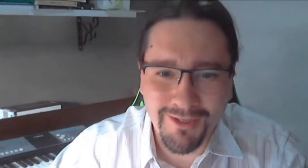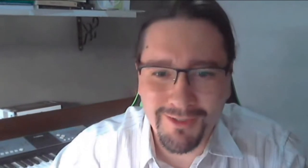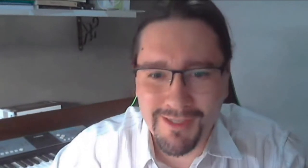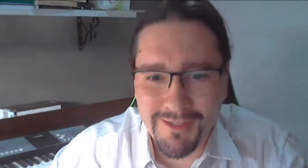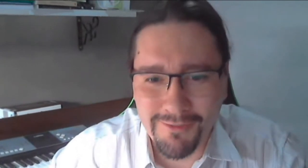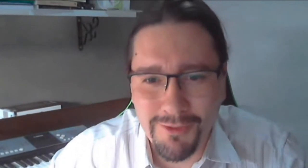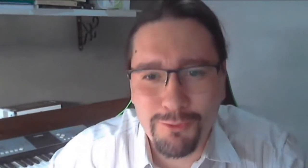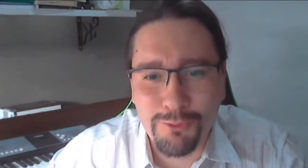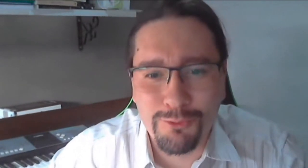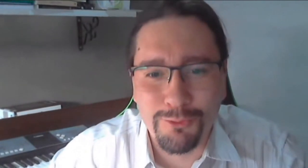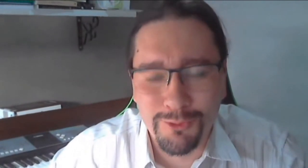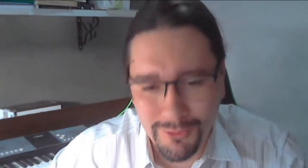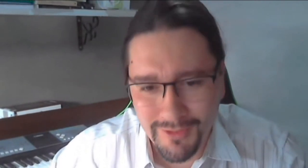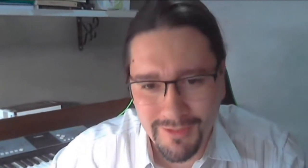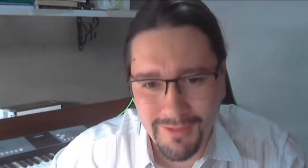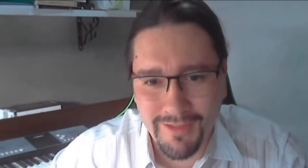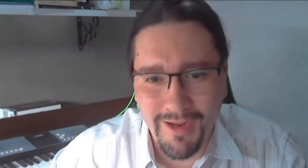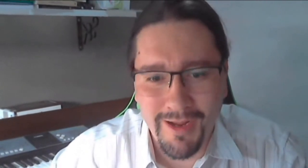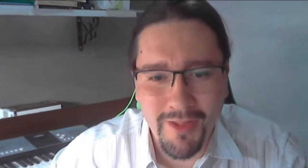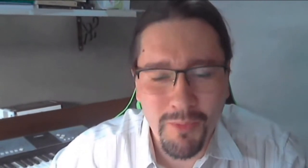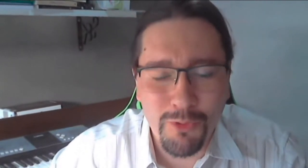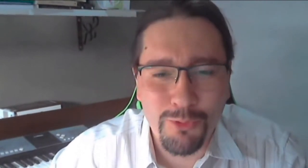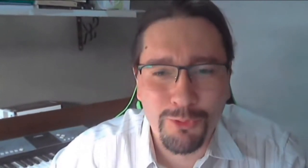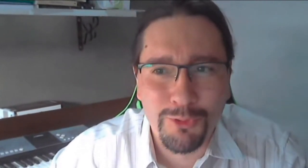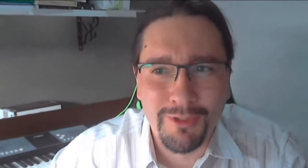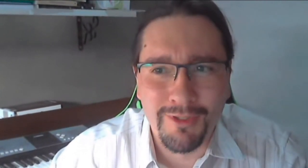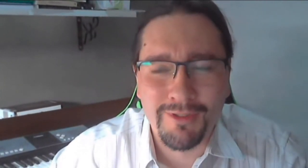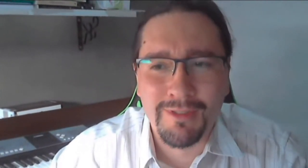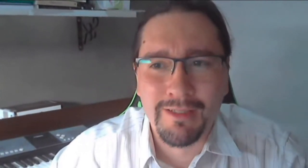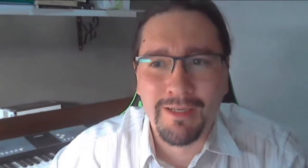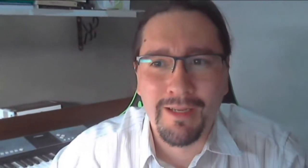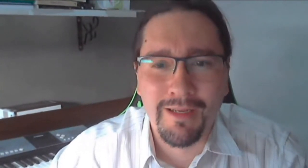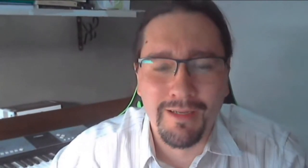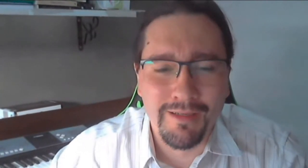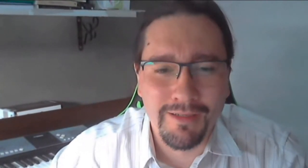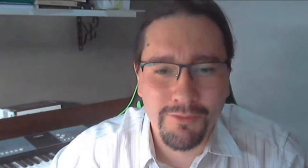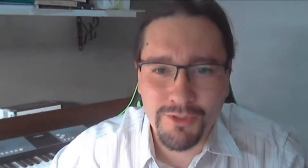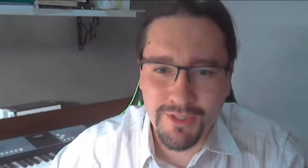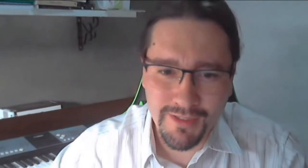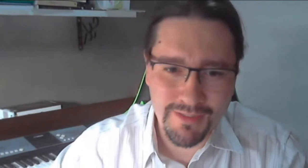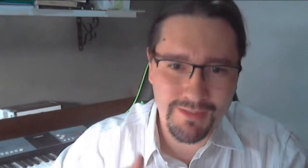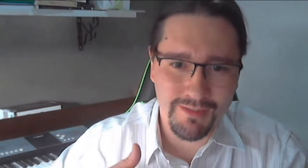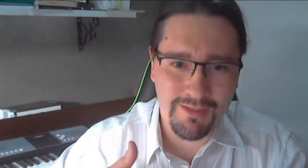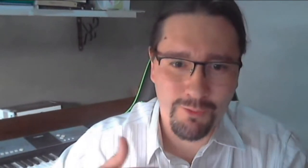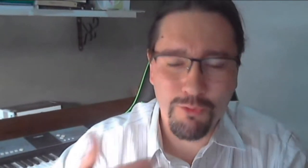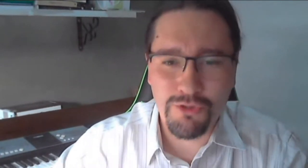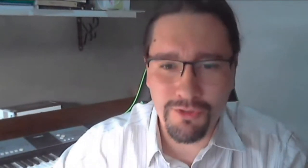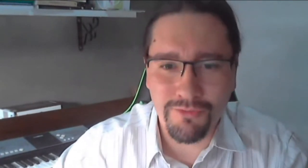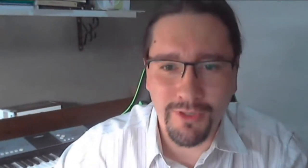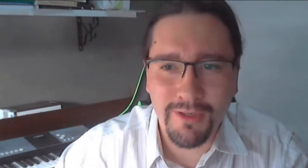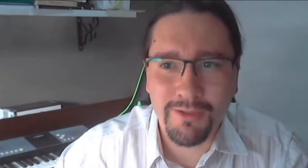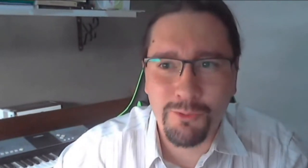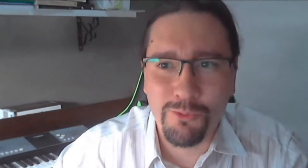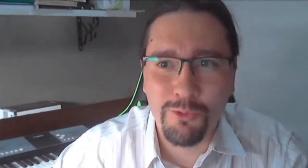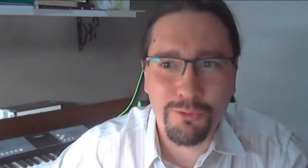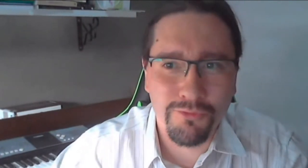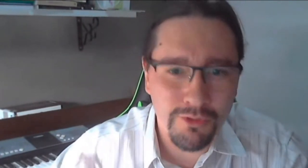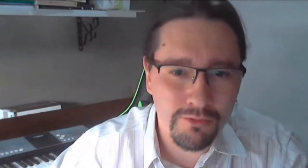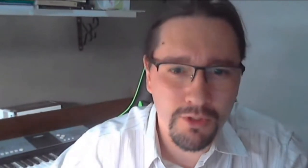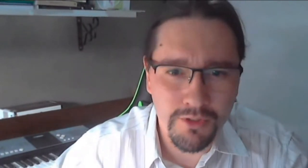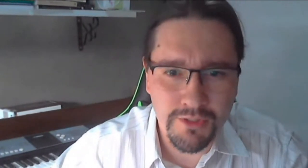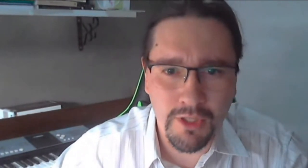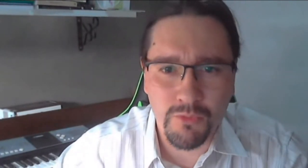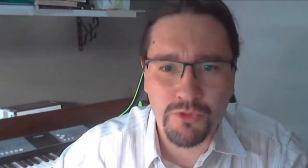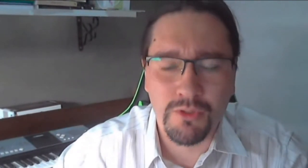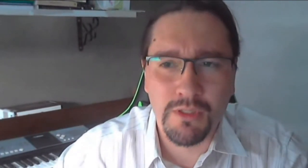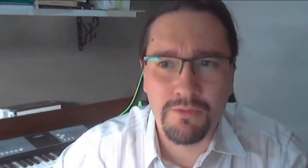cortamos, né, esse vínculo acadêmico, né, que vocês cultivem, né, o outro